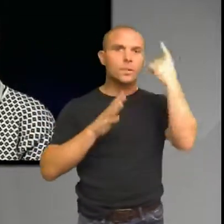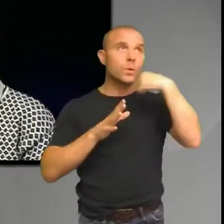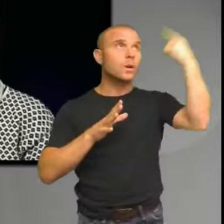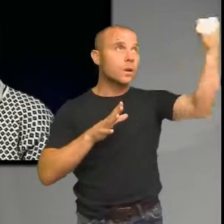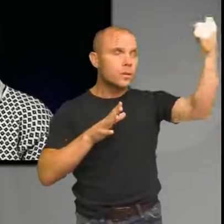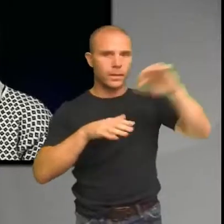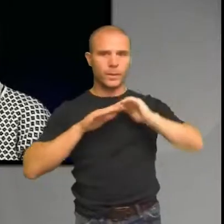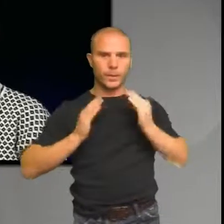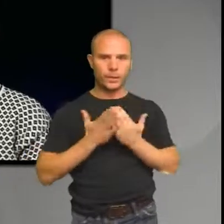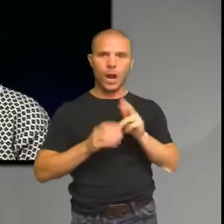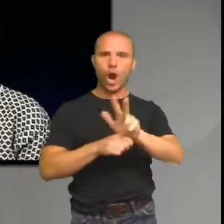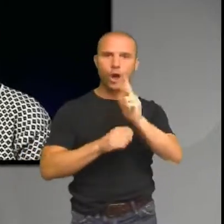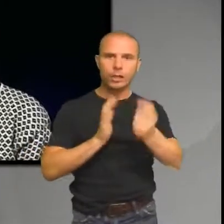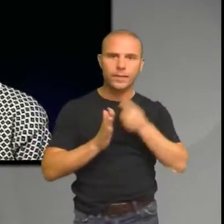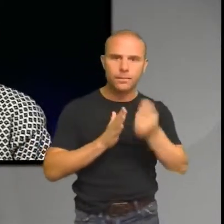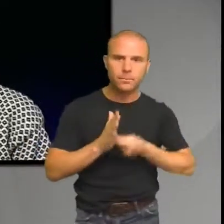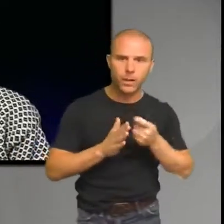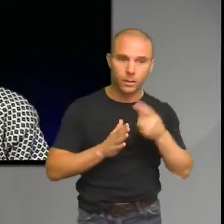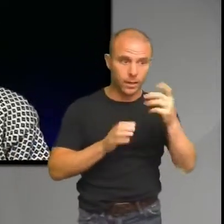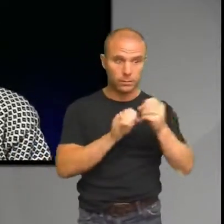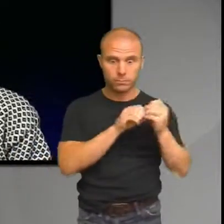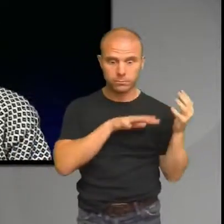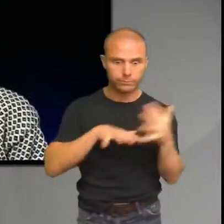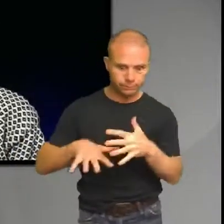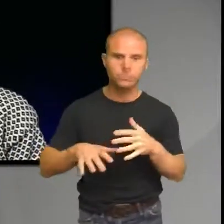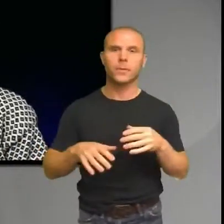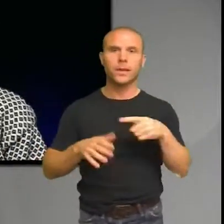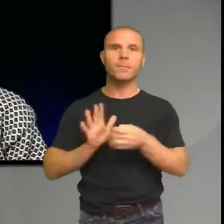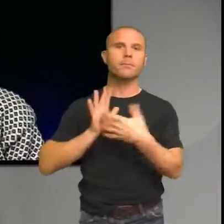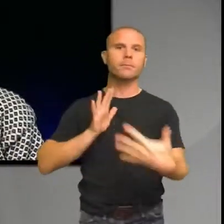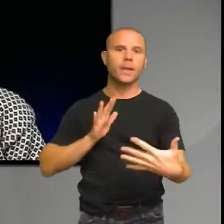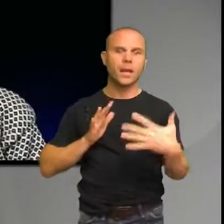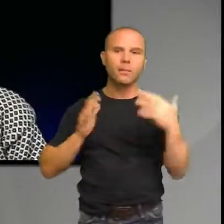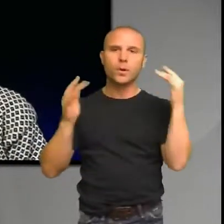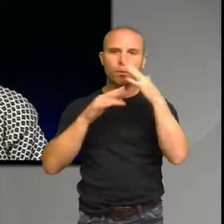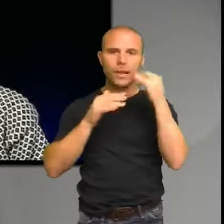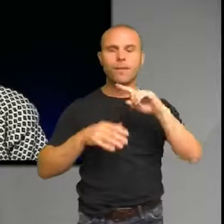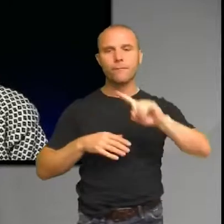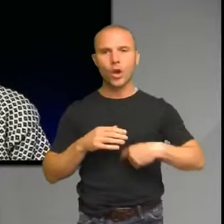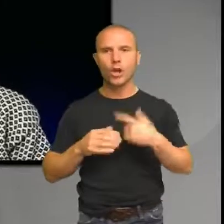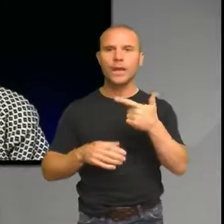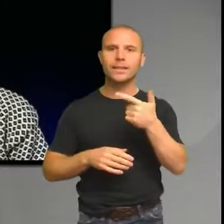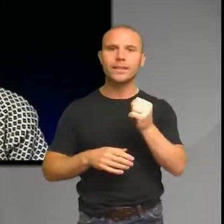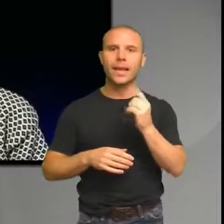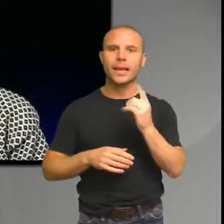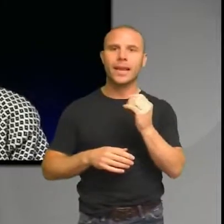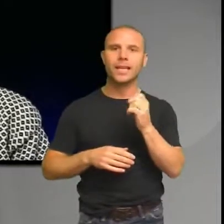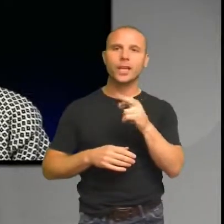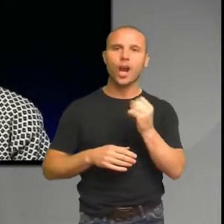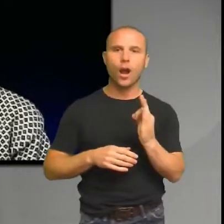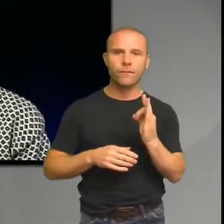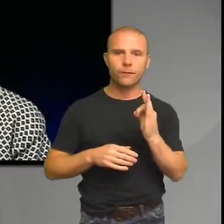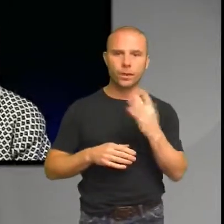Denna solstupestorm gav problem för telegrafen i Europa och USA som var dåtidens enda högteknologi.